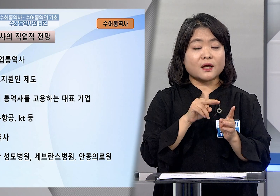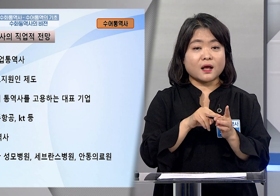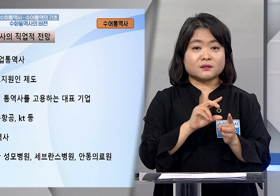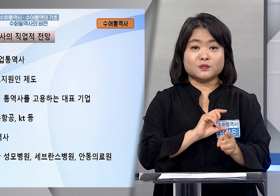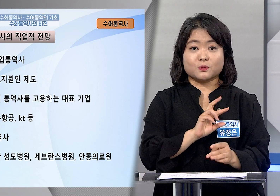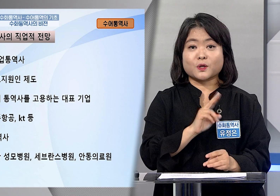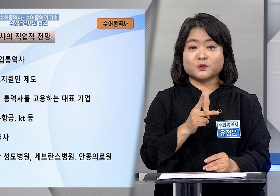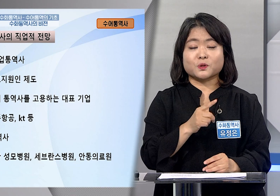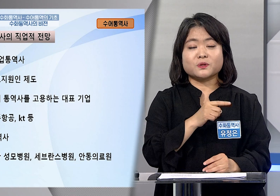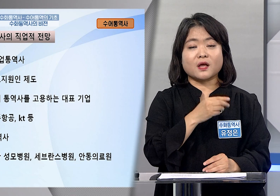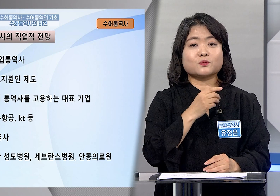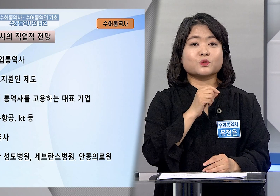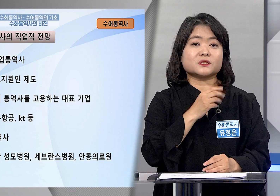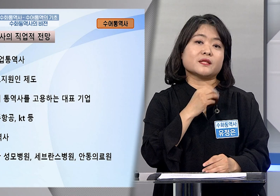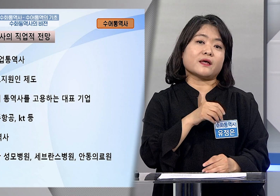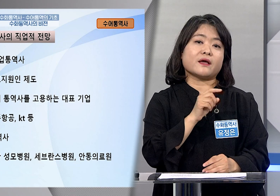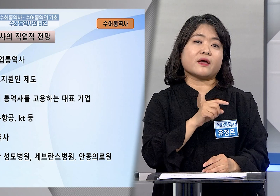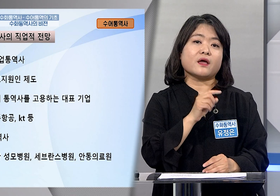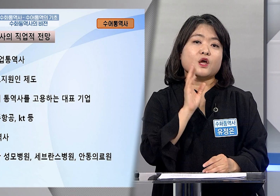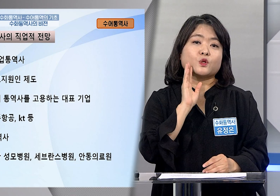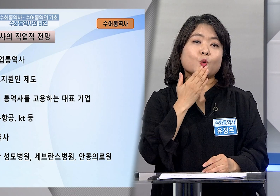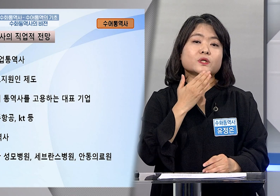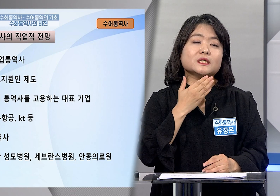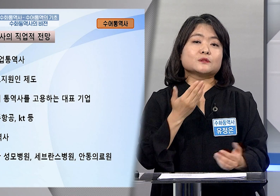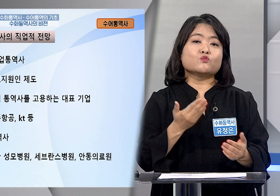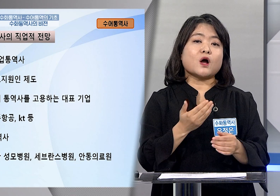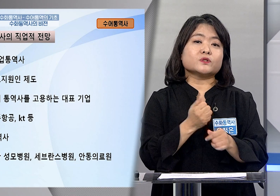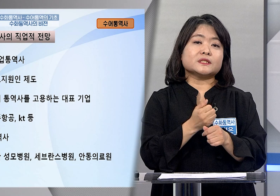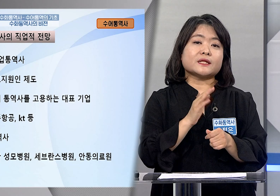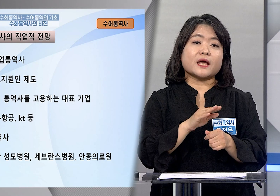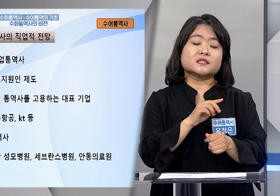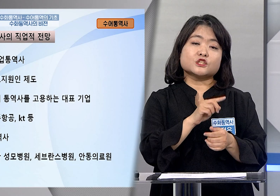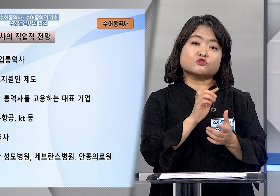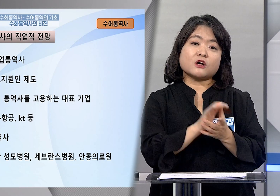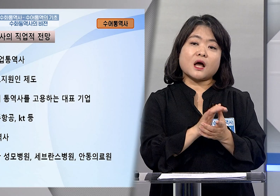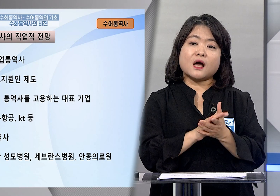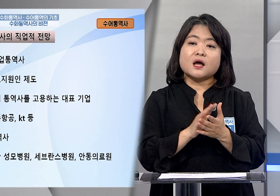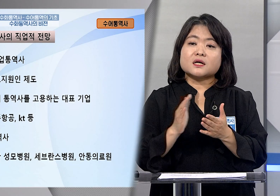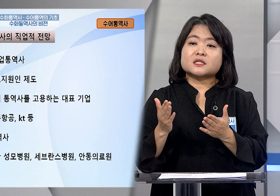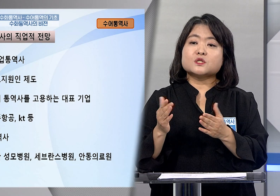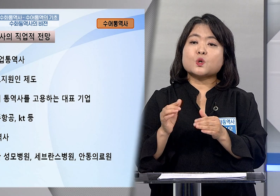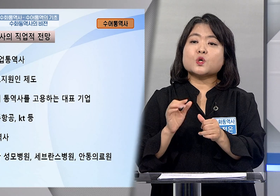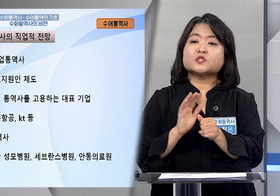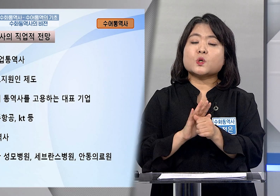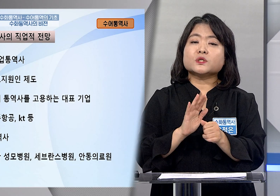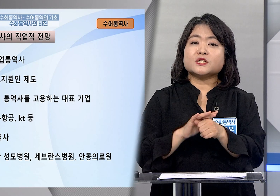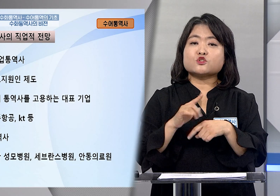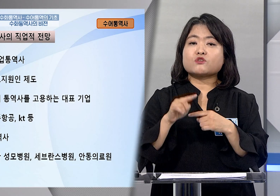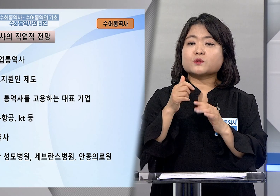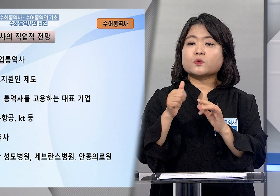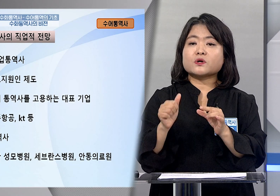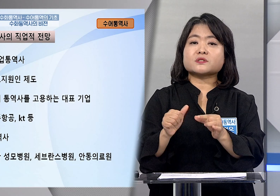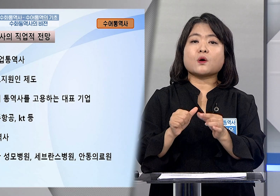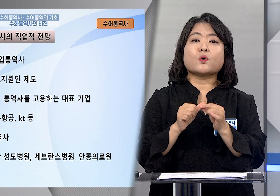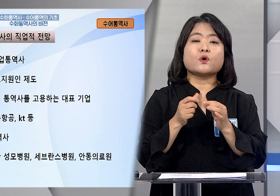행정복지센터라는 이름으로 바뀌었죠. 네, 행정복지센터에 농인이 근무하고 있는데 그 친구가 근로지원인 수화통역사 고용을